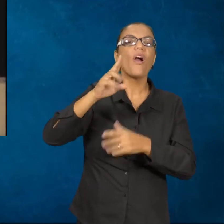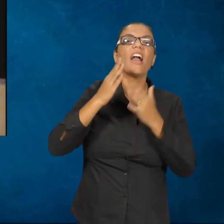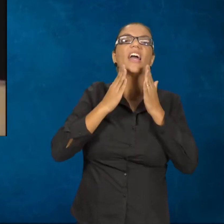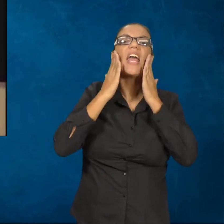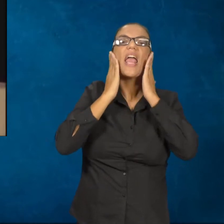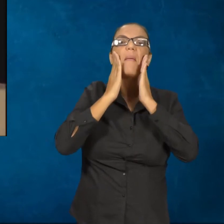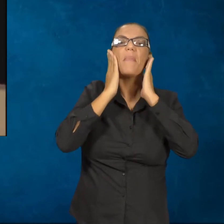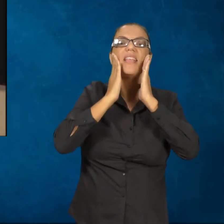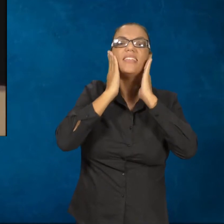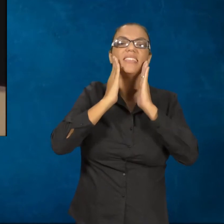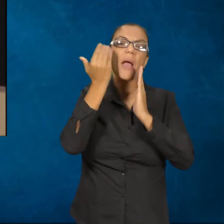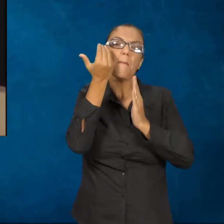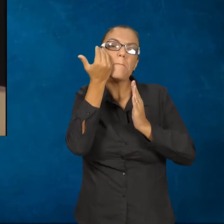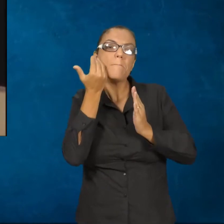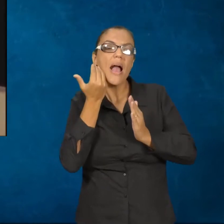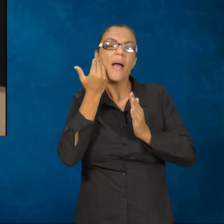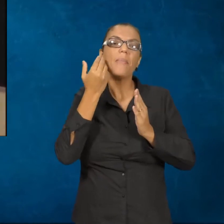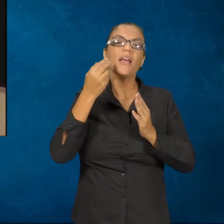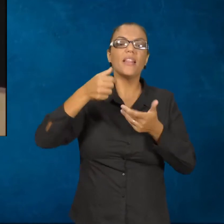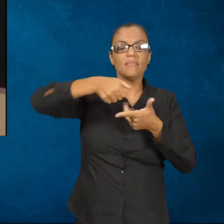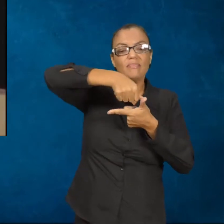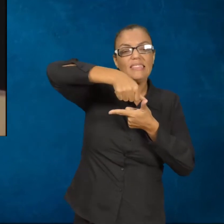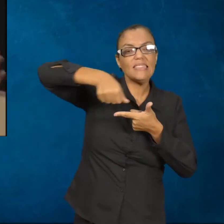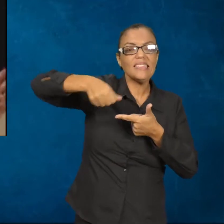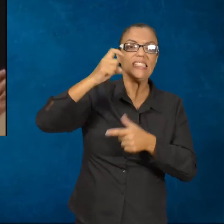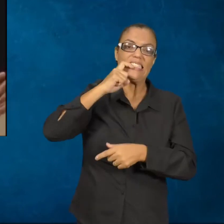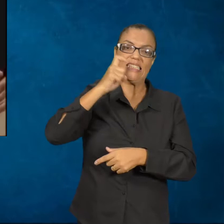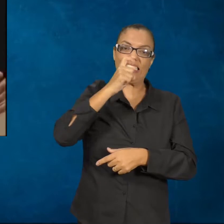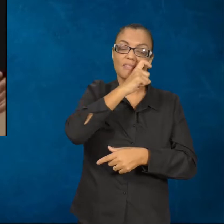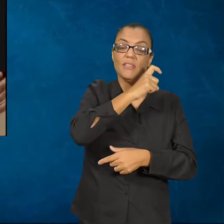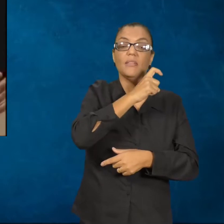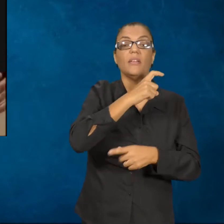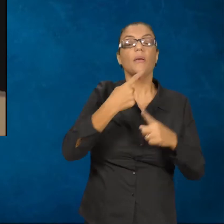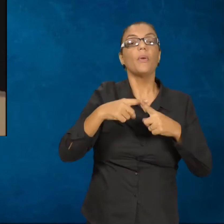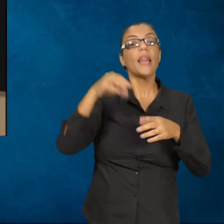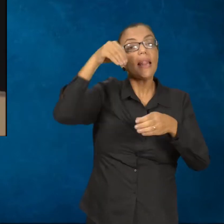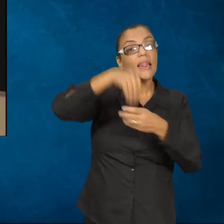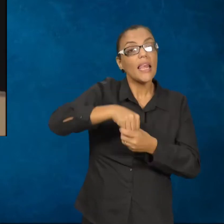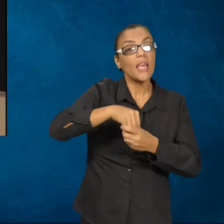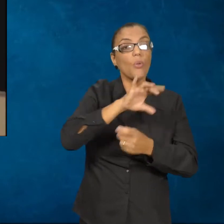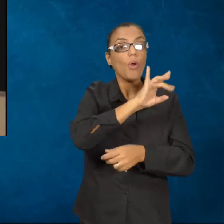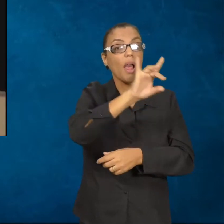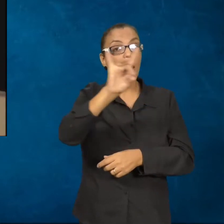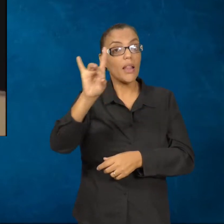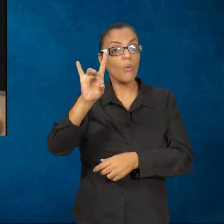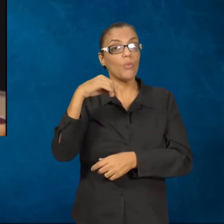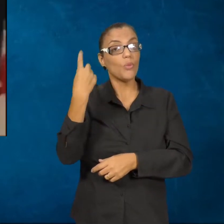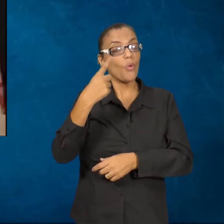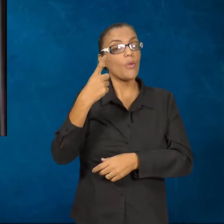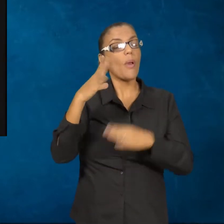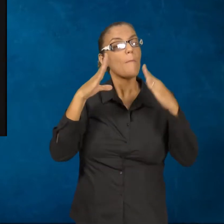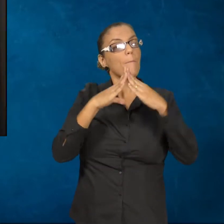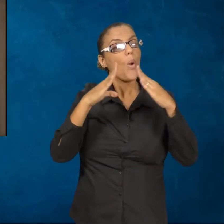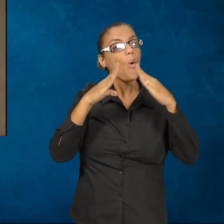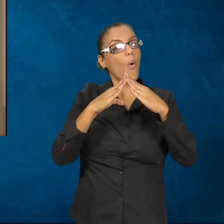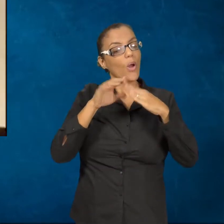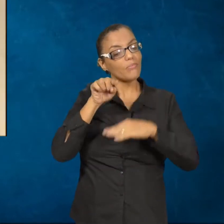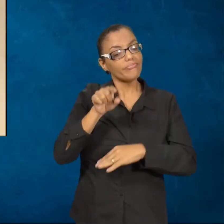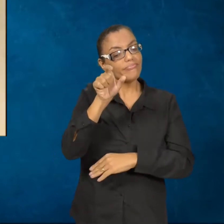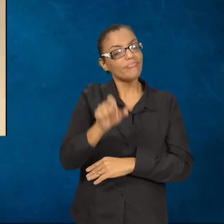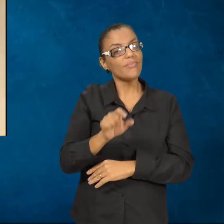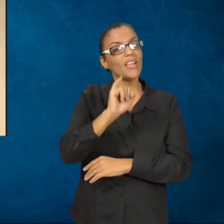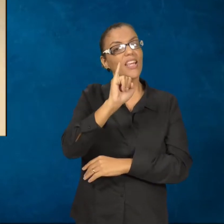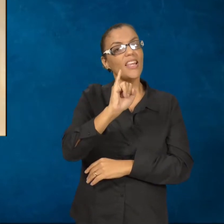bobagem, por quê? Porque dentro de cada um de nós mora um idiota. Agora, qual é a boa notícia?